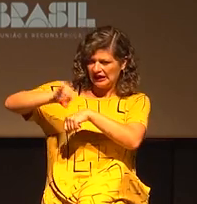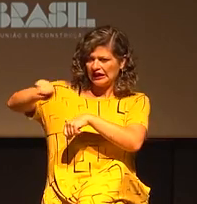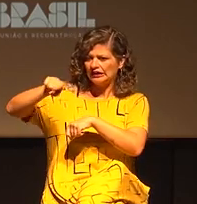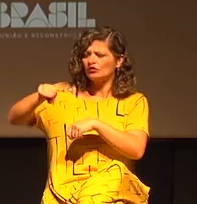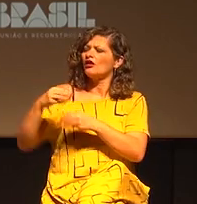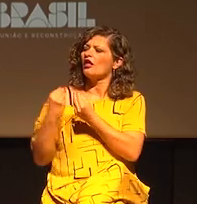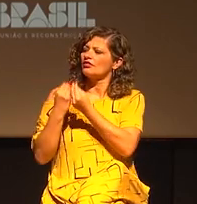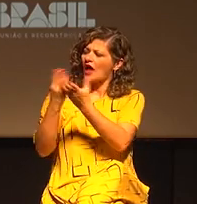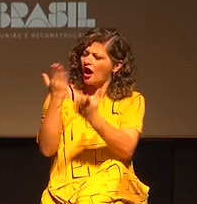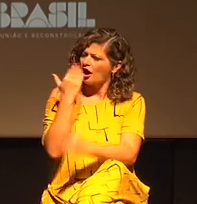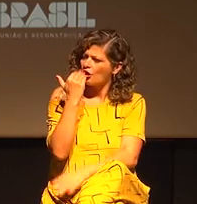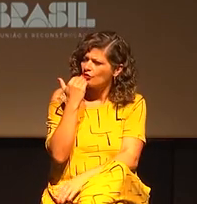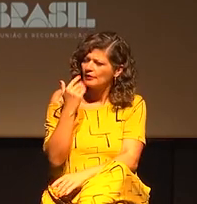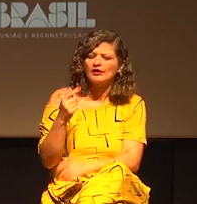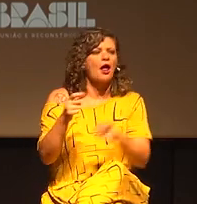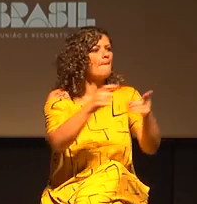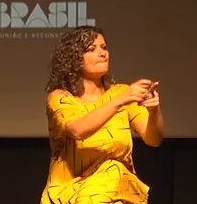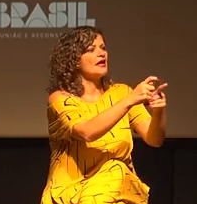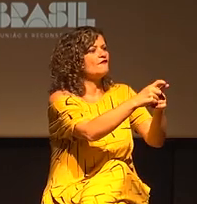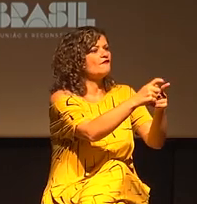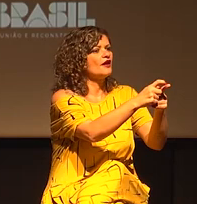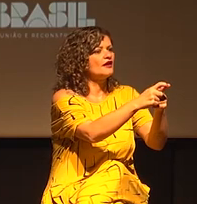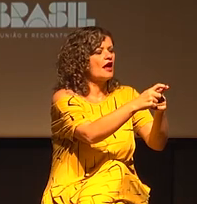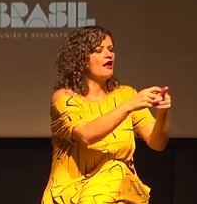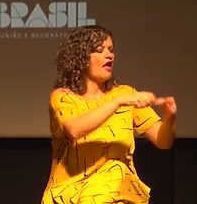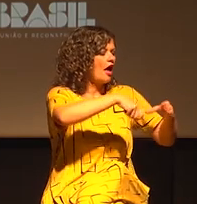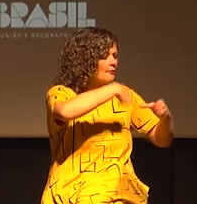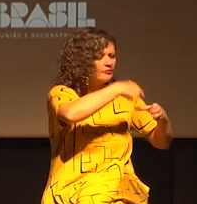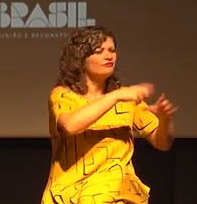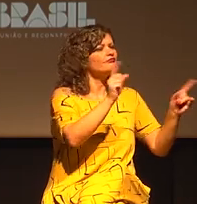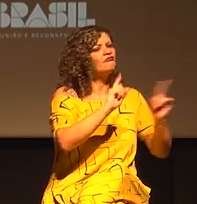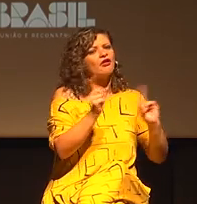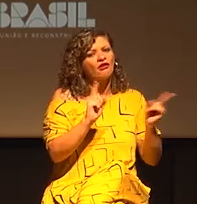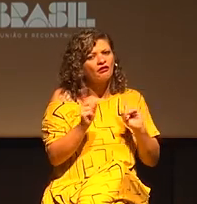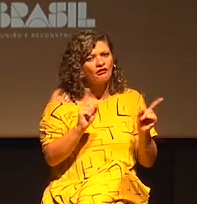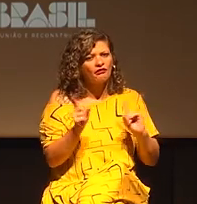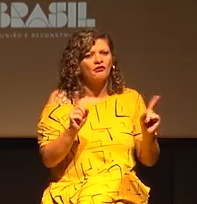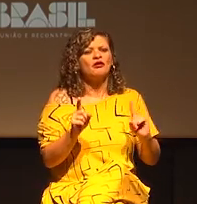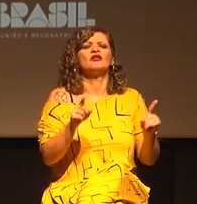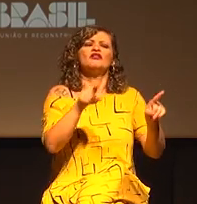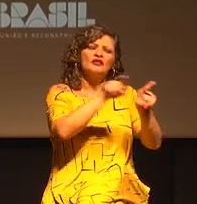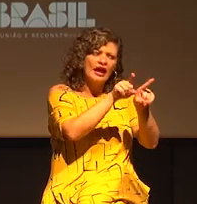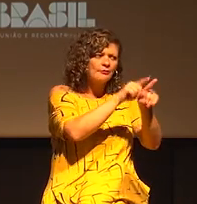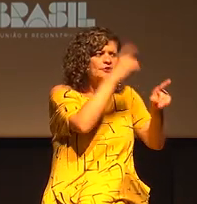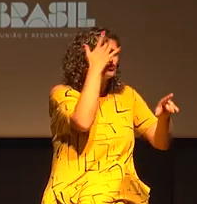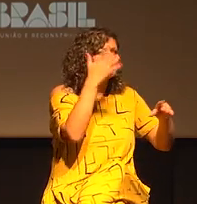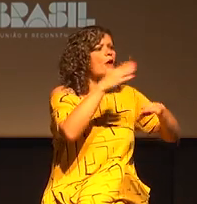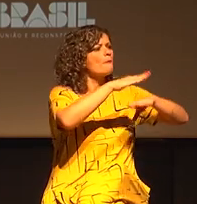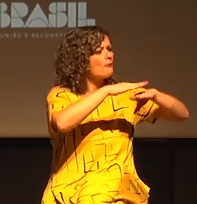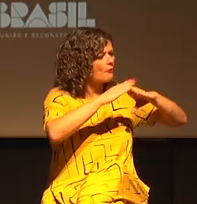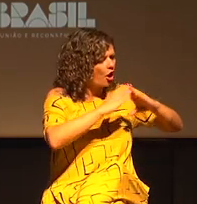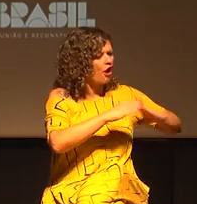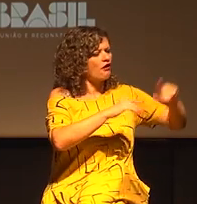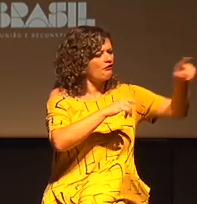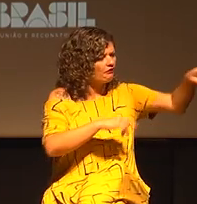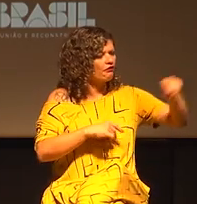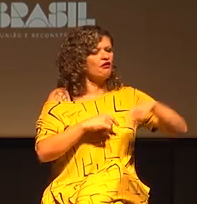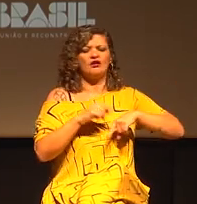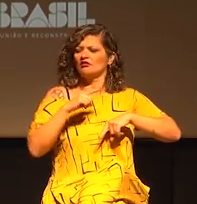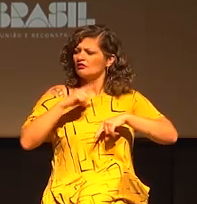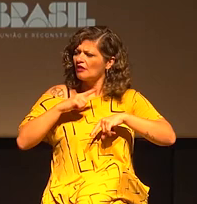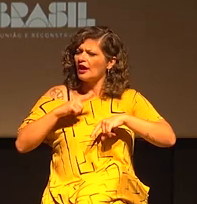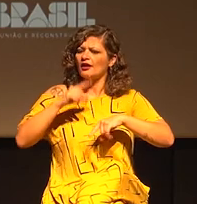situação de rua e na periferia a marmita é para não tem pessoas situação de rua na quebrada e tem famílias Sem